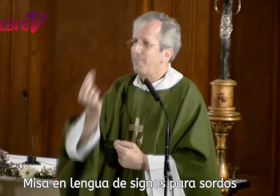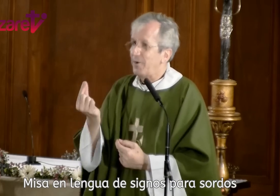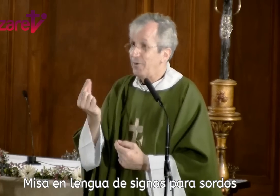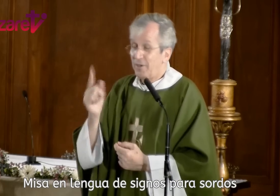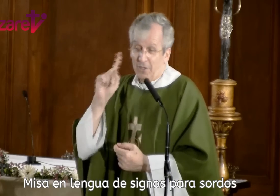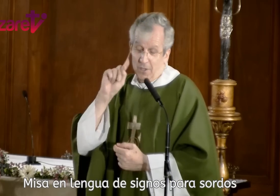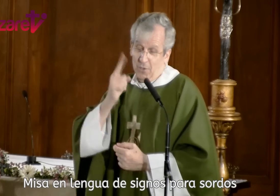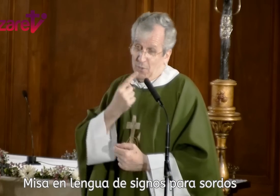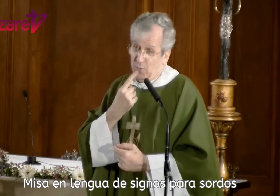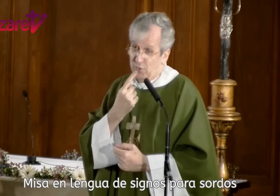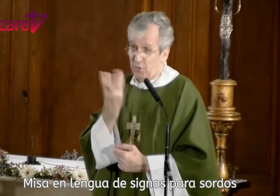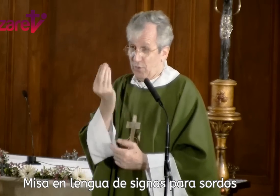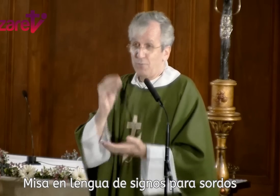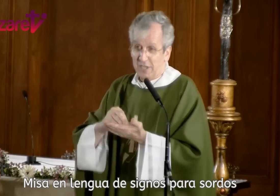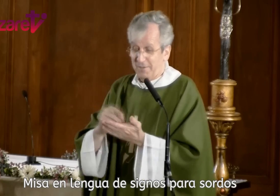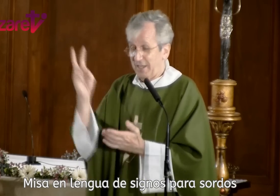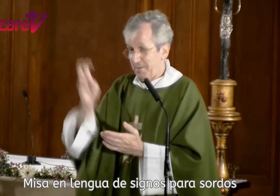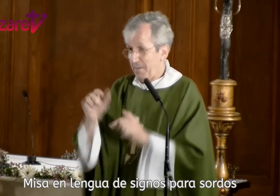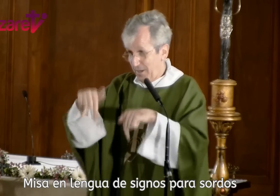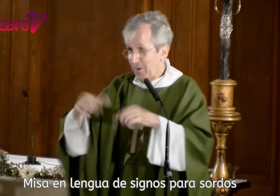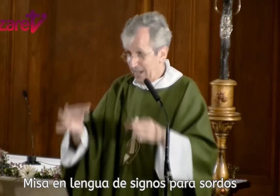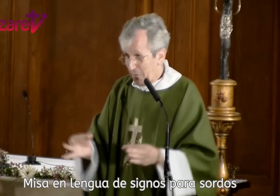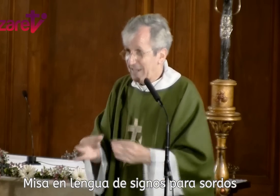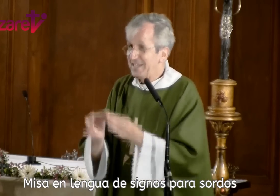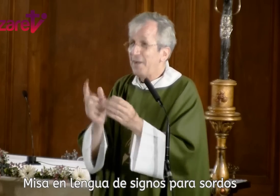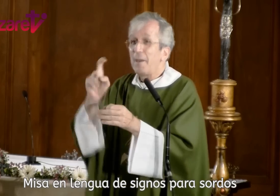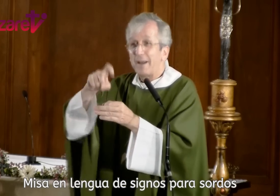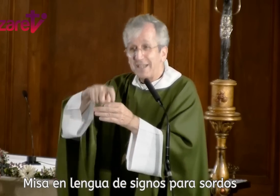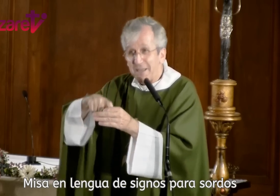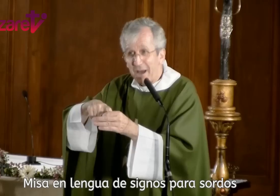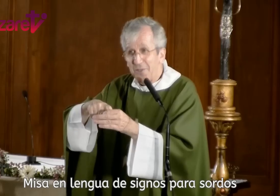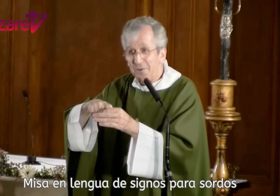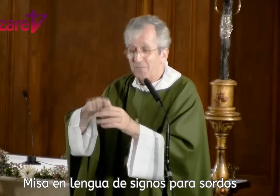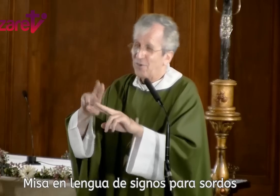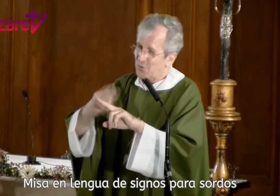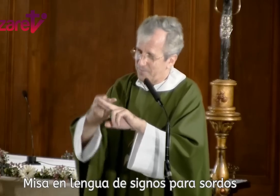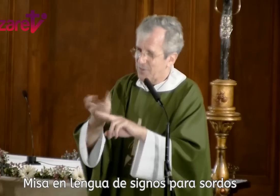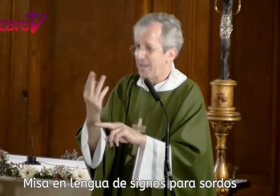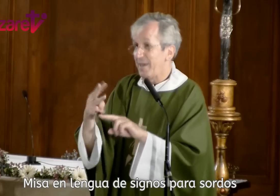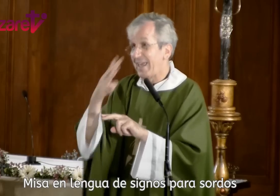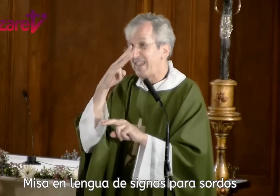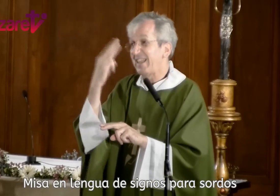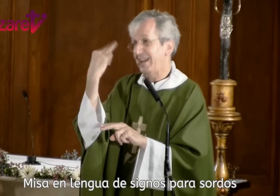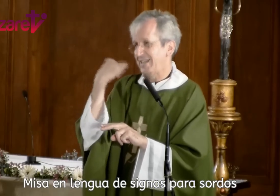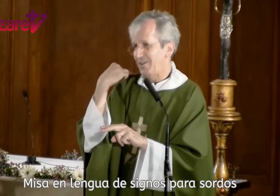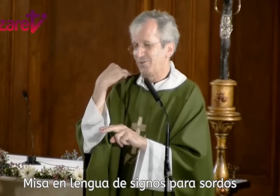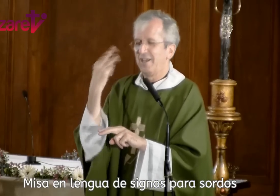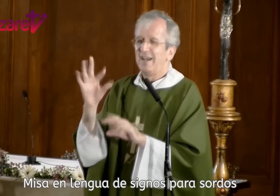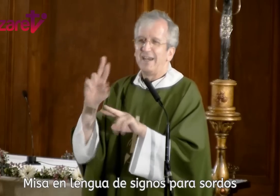Álvaro, un sordo que muchas veces había venido aquí a la Eucaristía, había participado con su esposa también, que hace 3 años